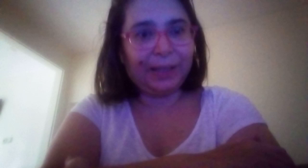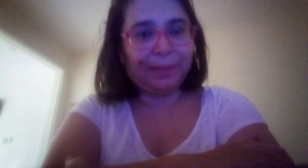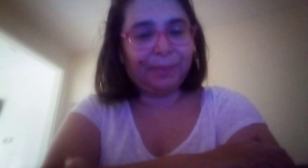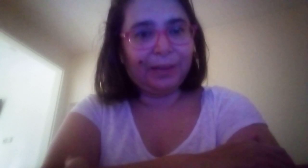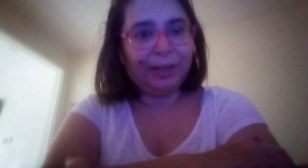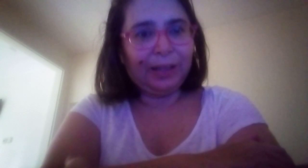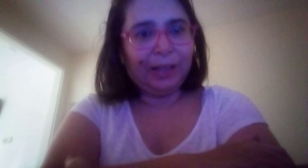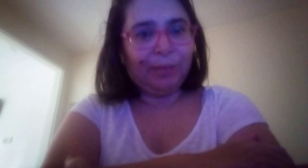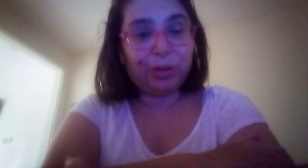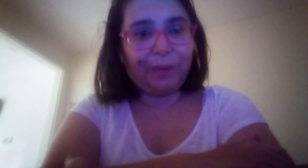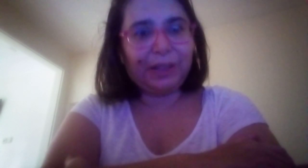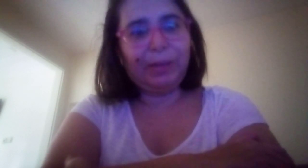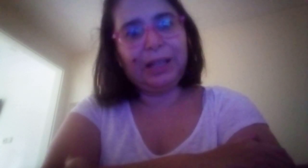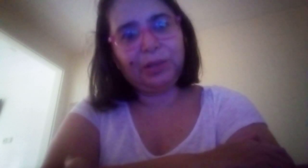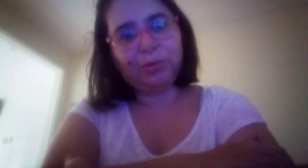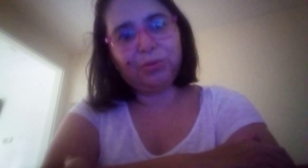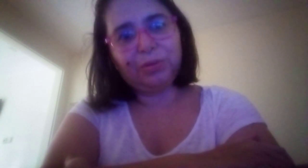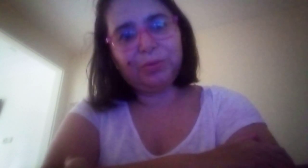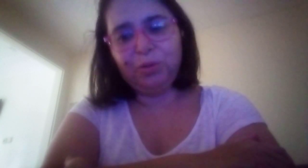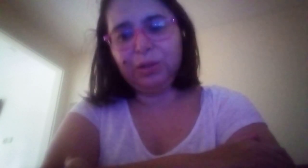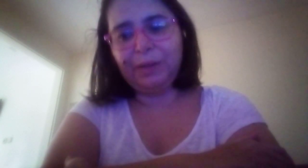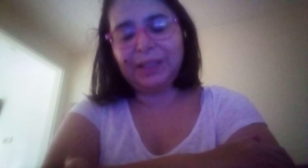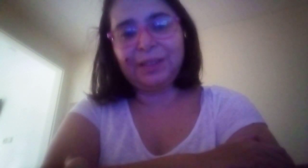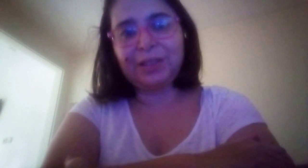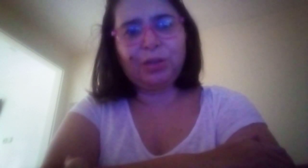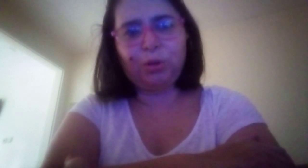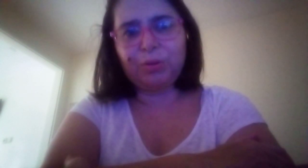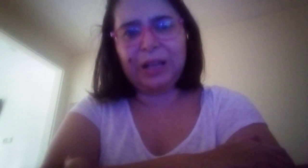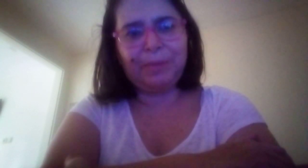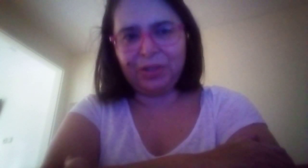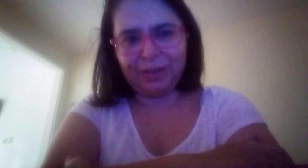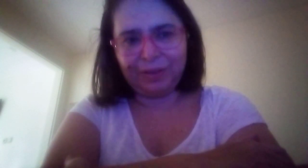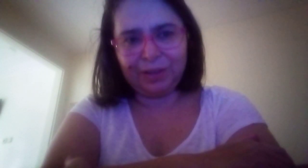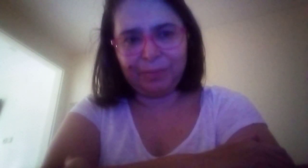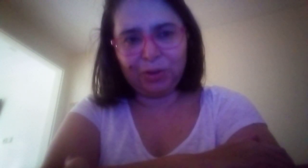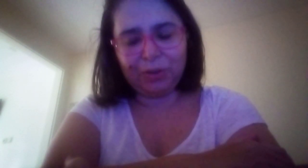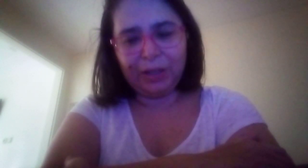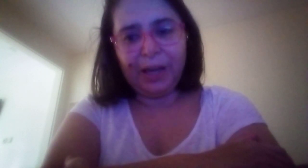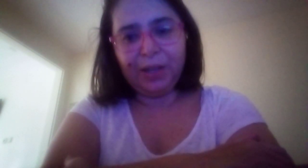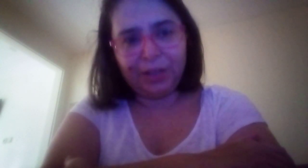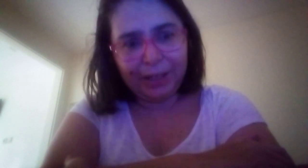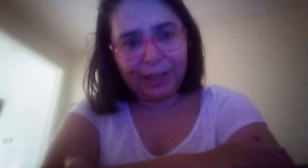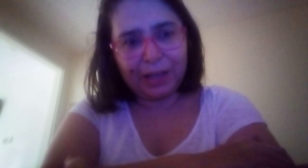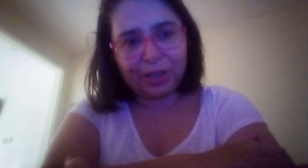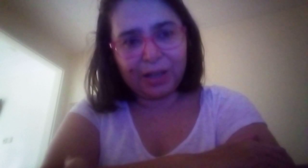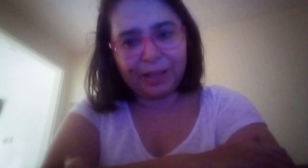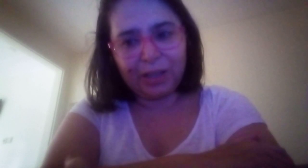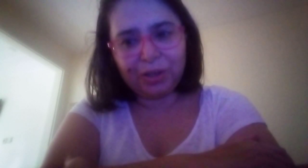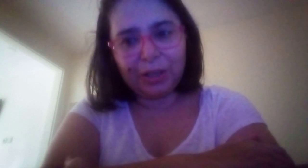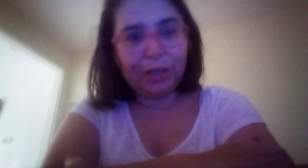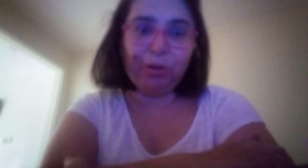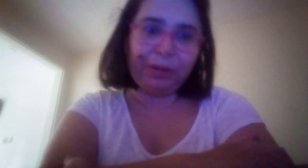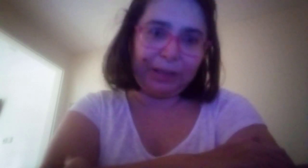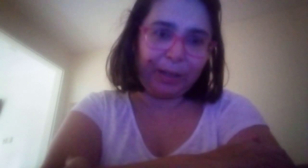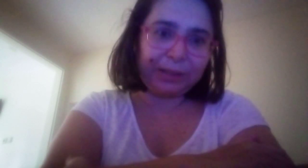yapmayalım Mustafa Kemal Atatürk bu ülke vatandaşına çok güzel bir çizgi çizmiş dinini de Yaşa arkadaş yoluna da bak demiş